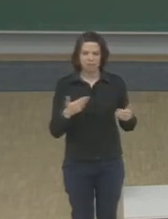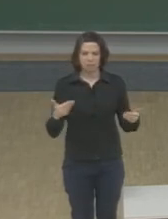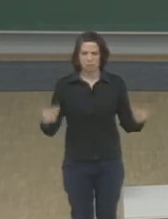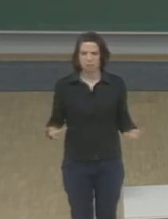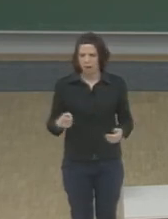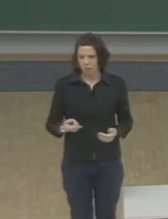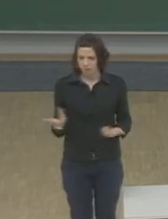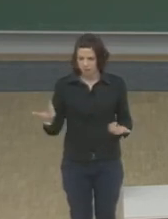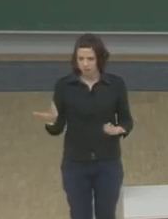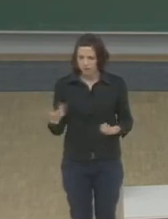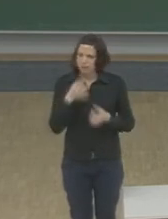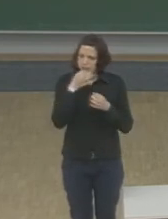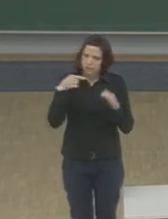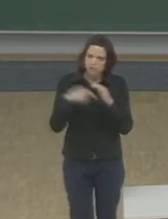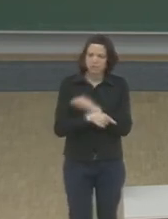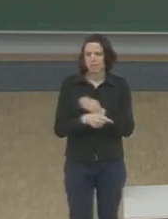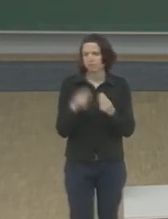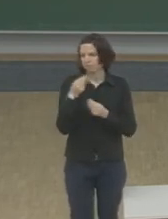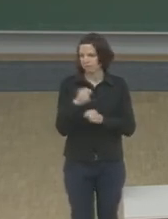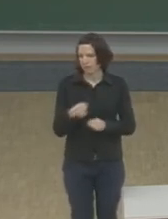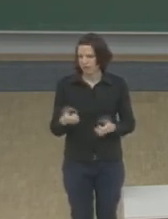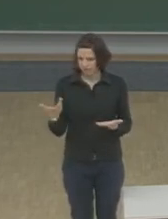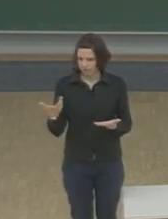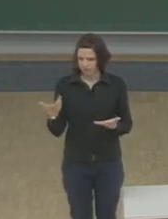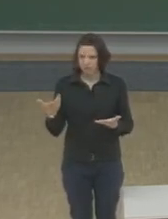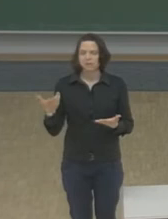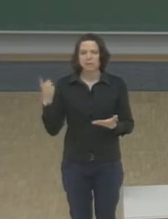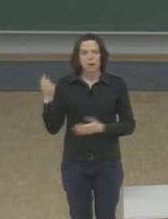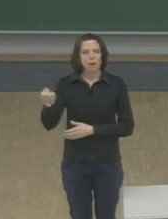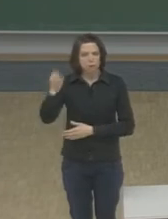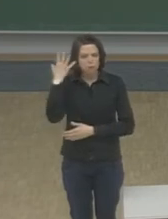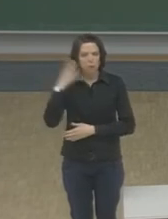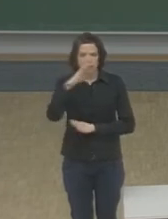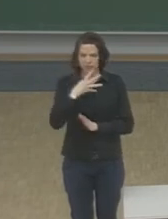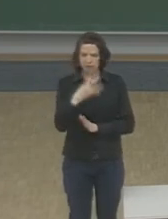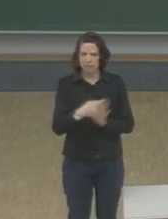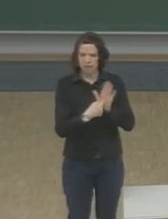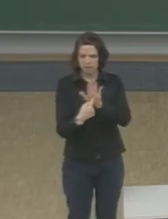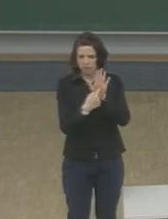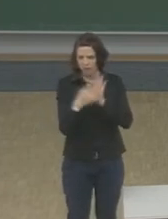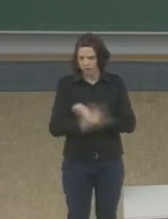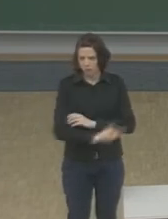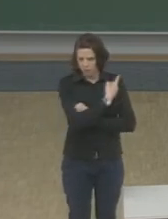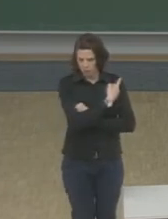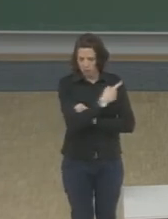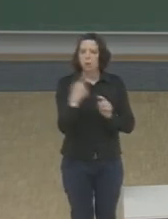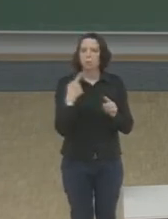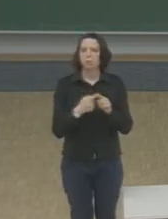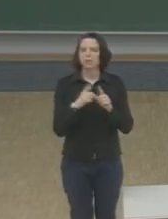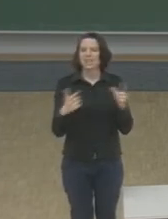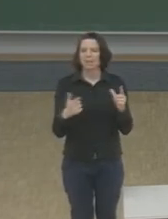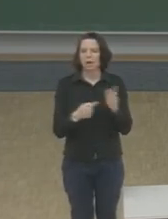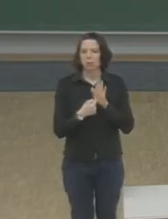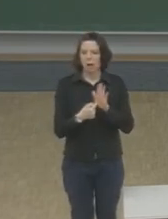Stelle aus Zeitgründen nicht weiter vertiefen, gebe aber unten auf der Folie einen Eindruck mit der Tabelle und eine Literaturangabe,